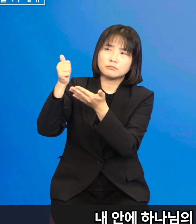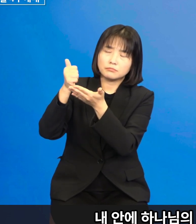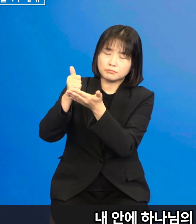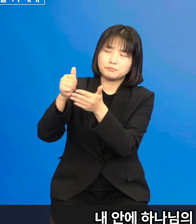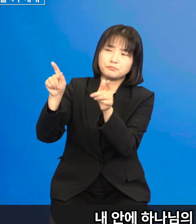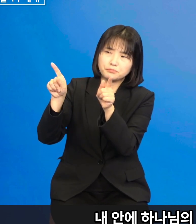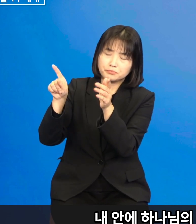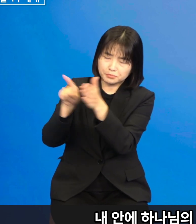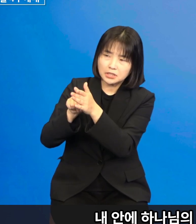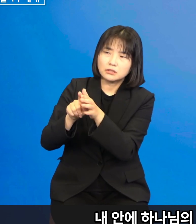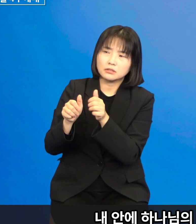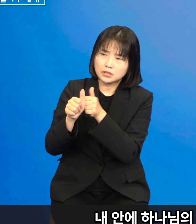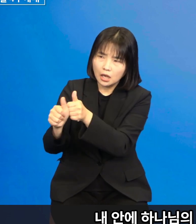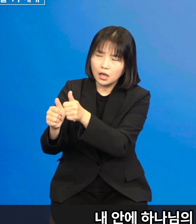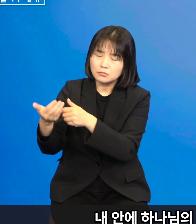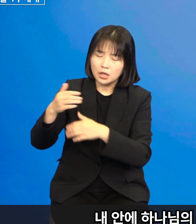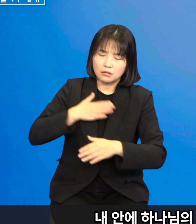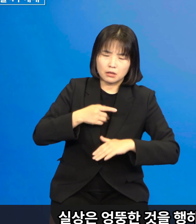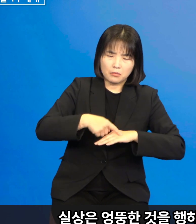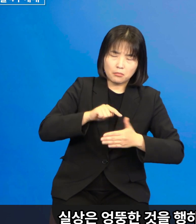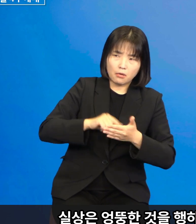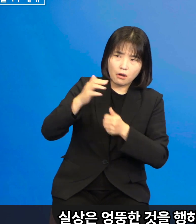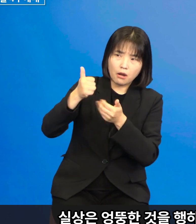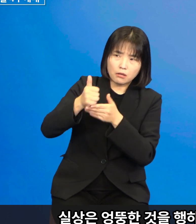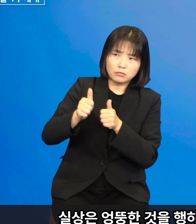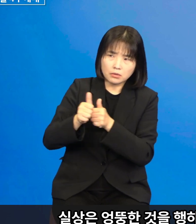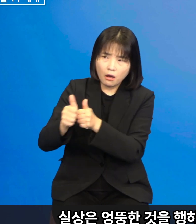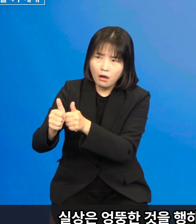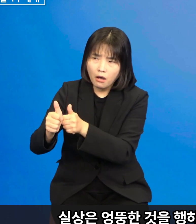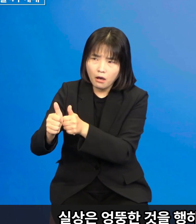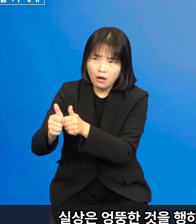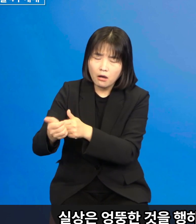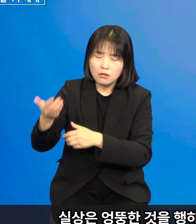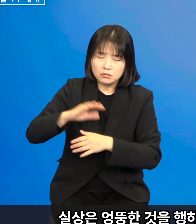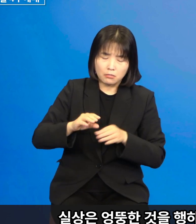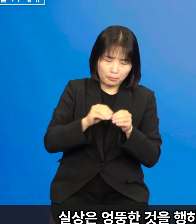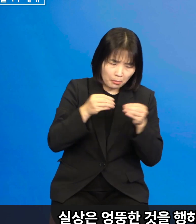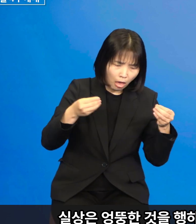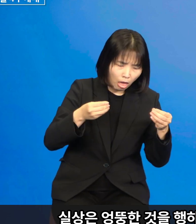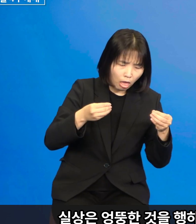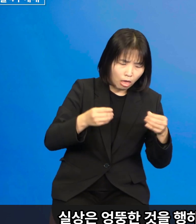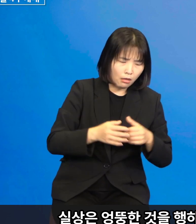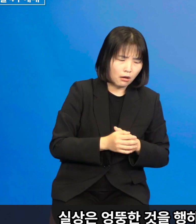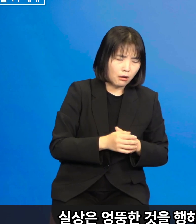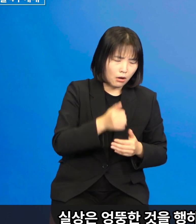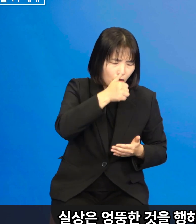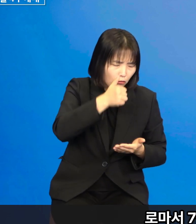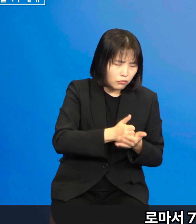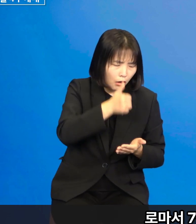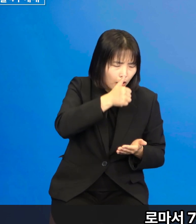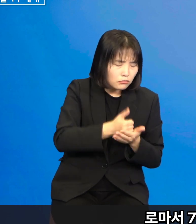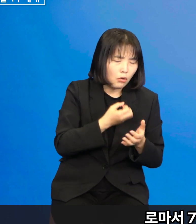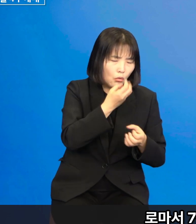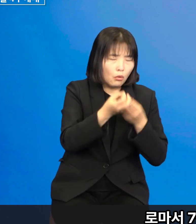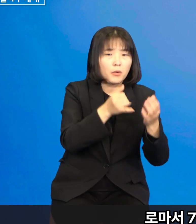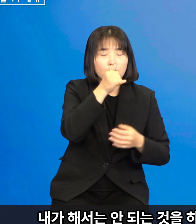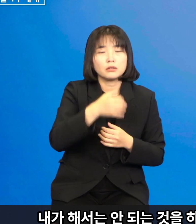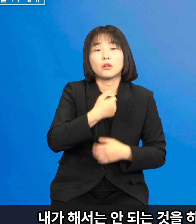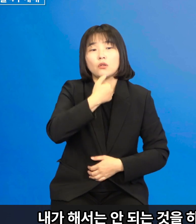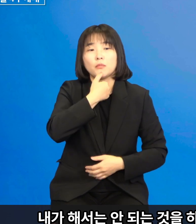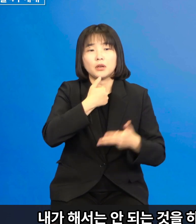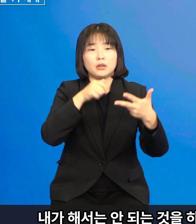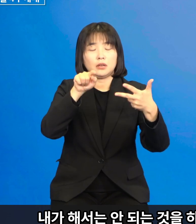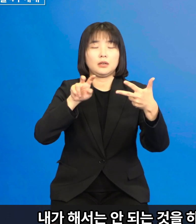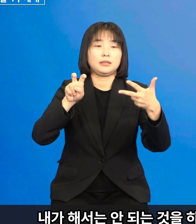안에 하나님의 마음을 따른다고 하면서 실상은 엉뚱한 것을 행하는 죄가 있다는 것을 고백하죠. 로마서 7장 20절입니다.